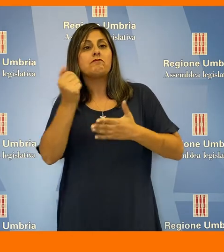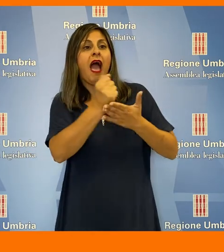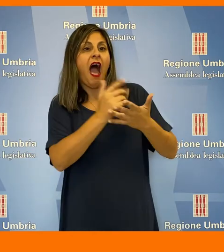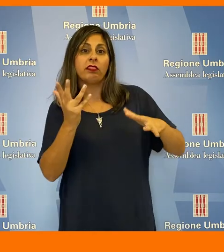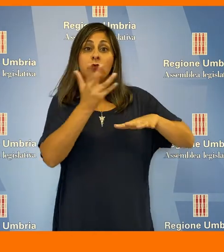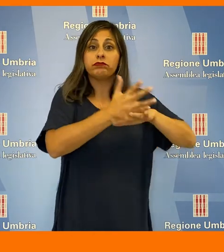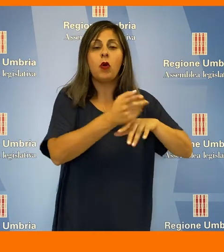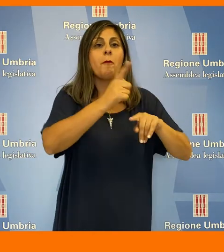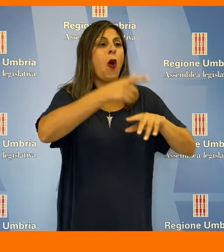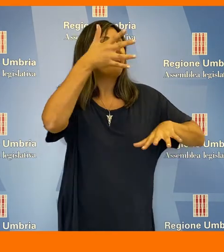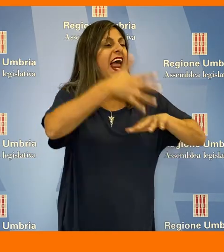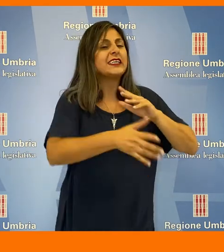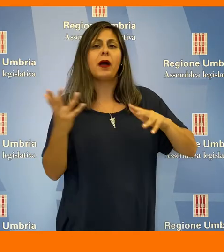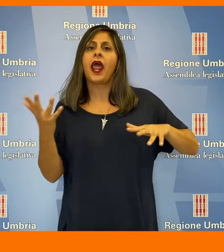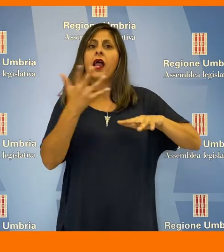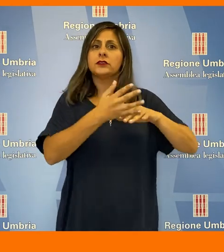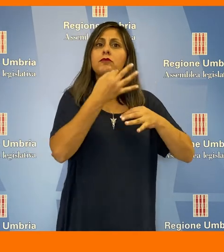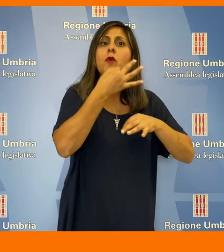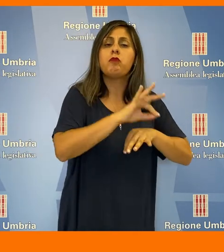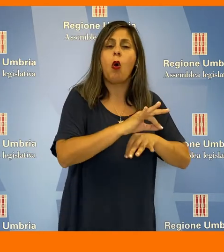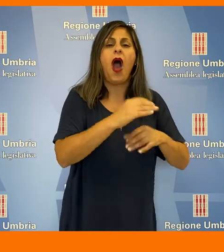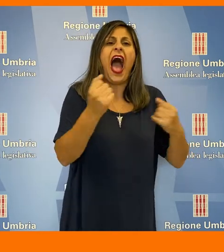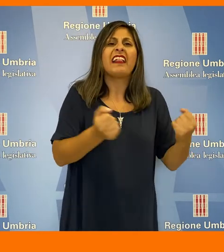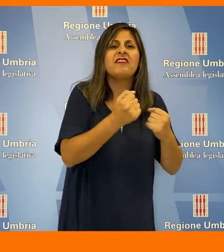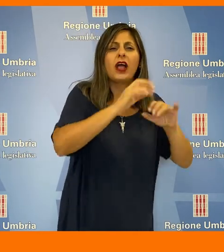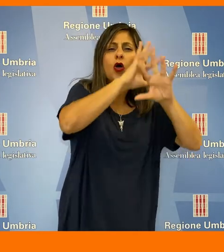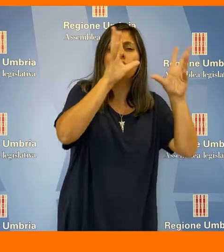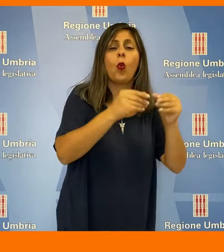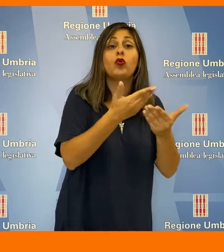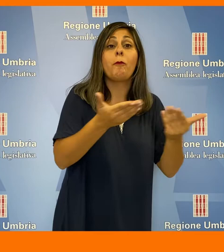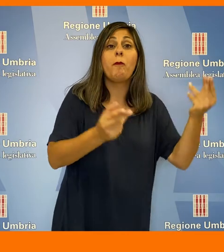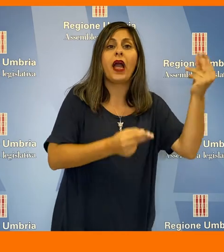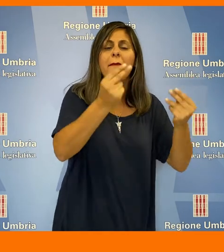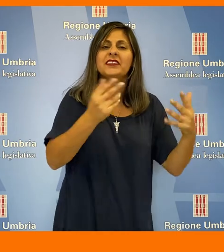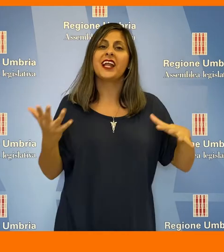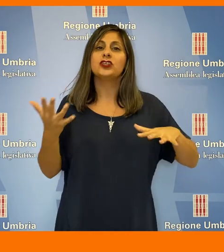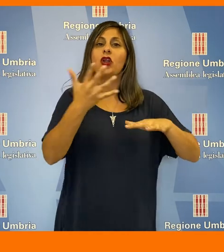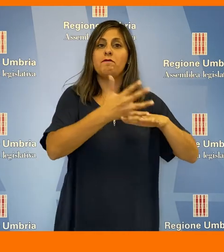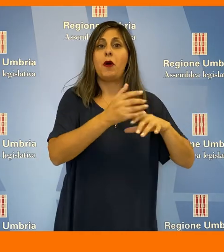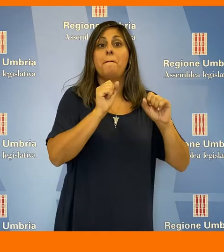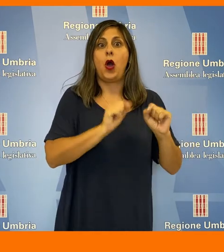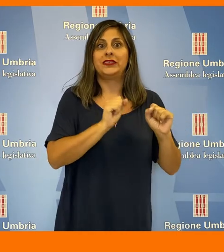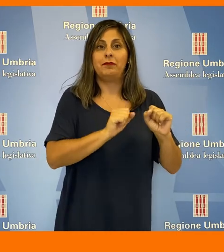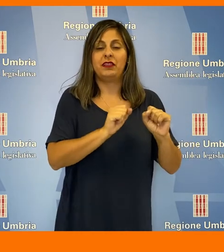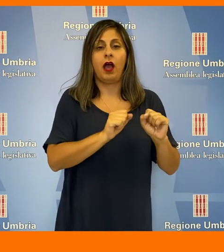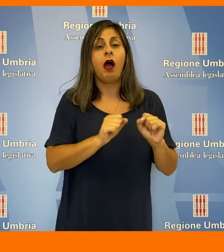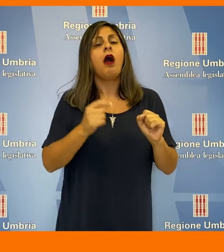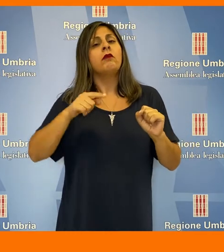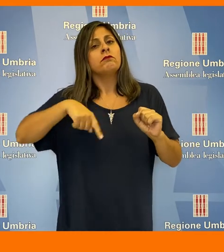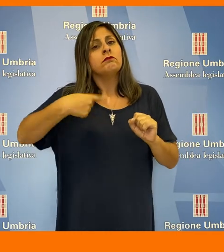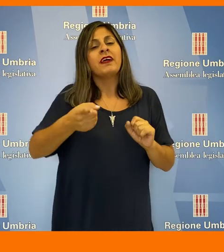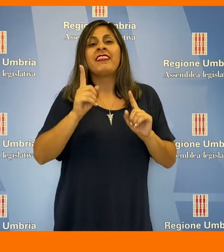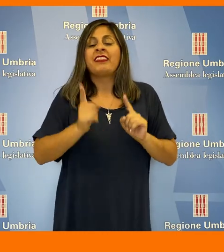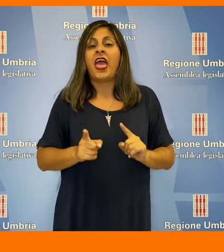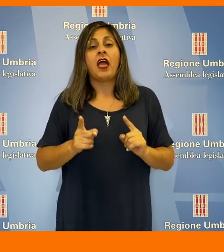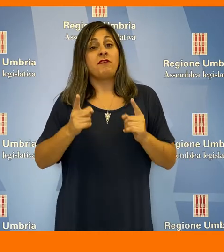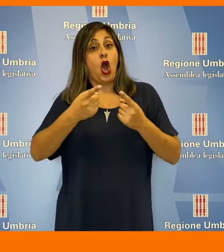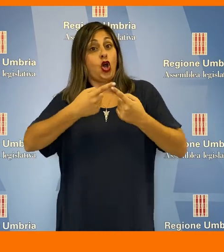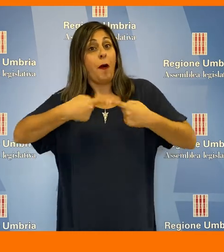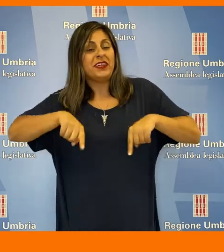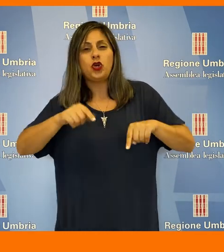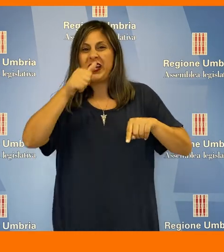agli atti e la trasparenza del complesso delle attività della pubblica amministrazione. Saranno previsti confronti